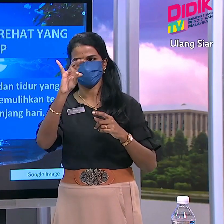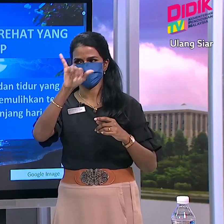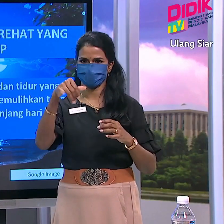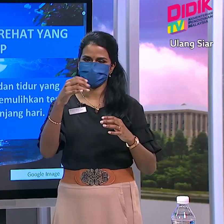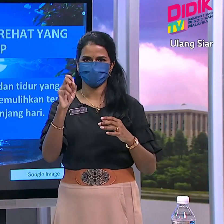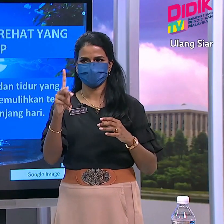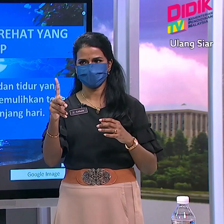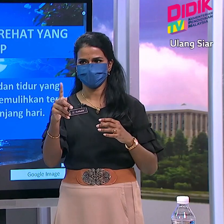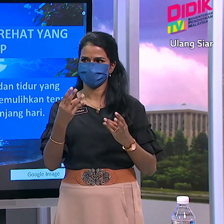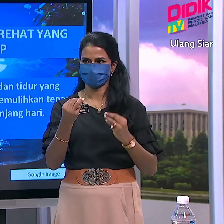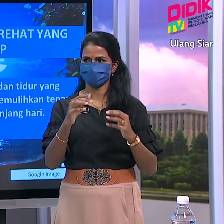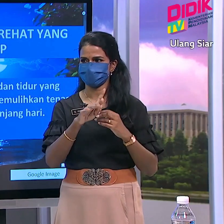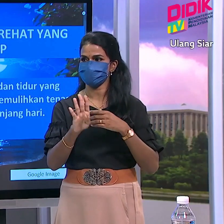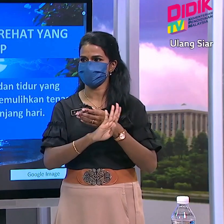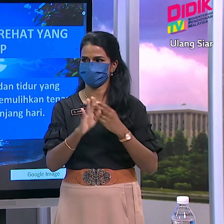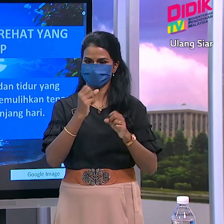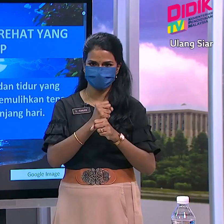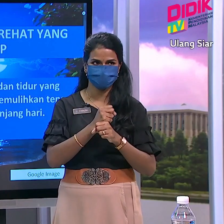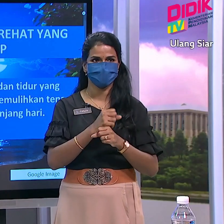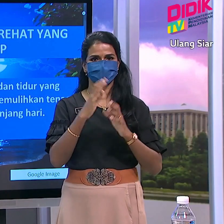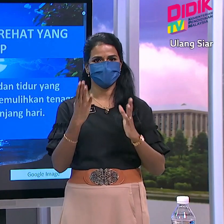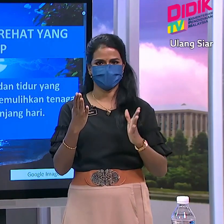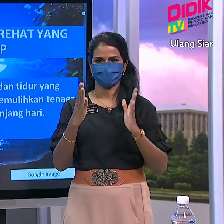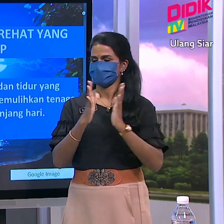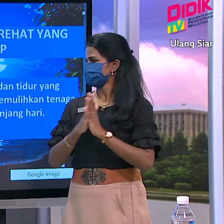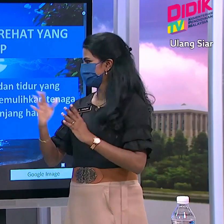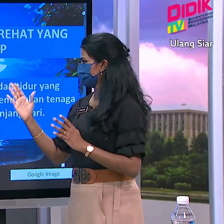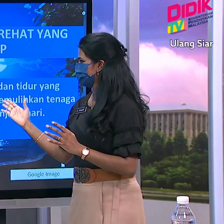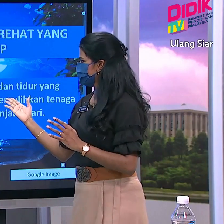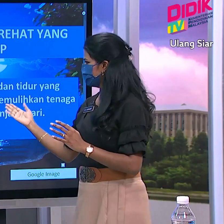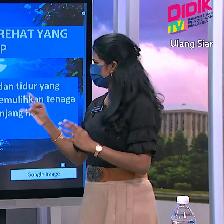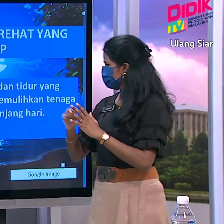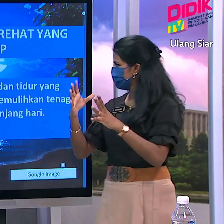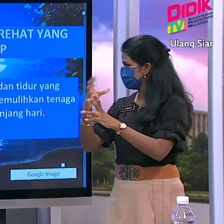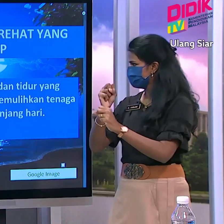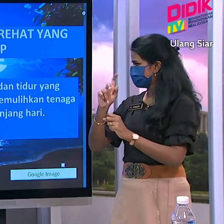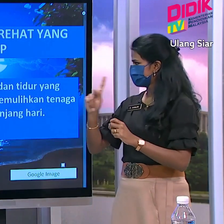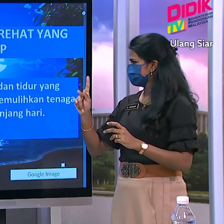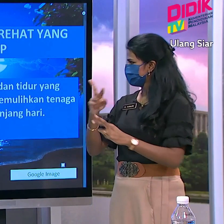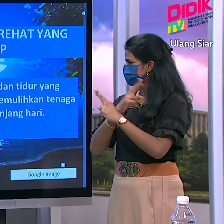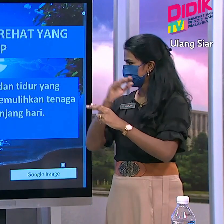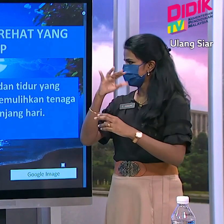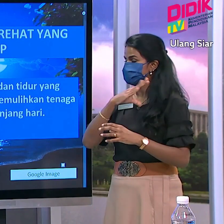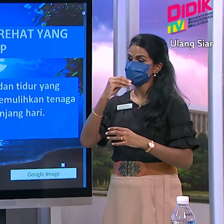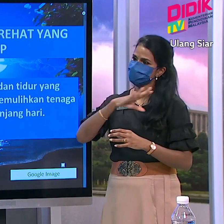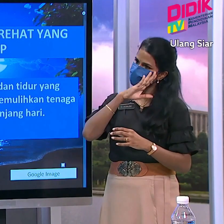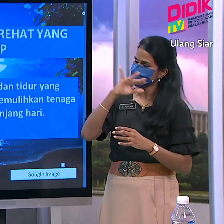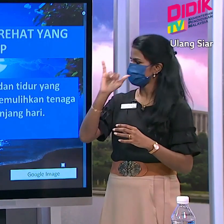7 jam. Okey, mungkin kerana sibuk bekerja. Okey, kita tengok di sini ya. Mendapatkan rehat dan tidur